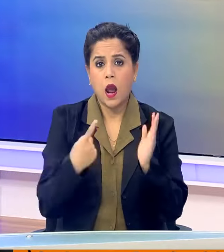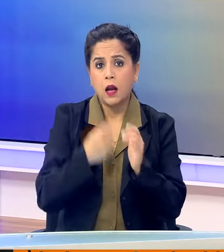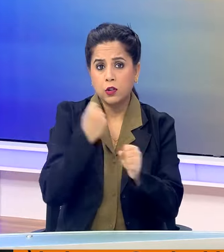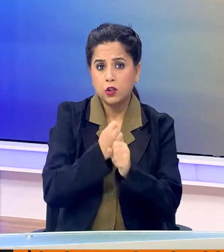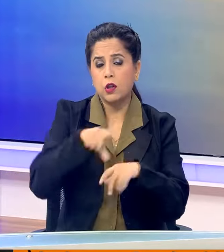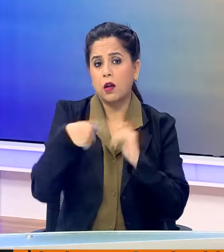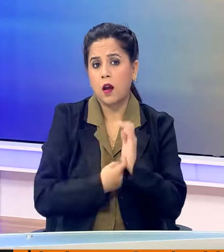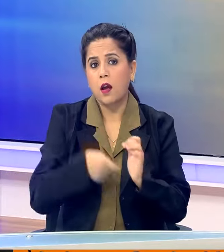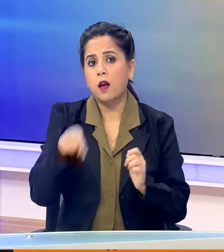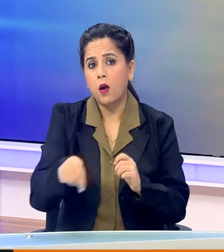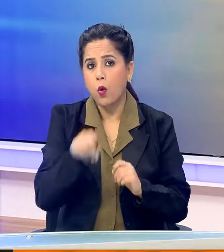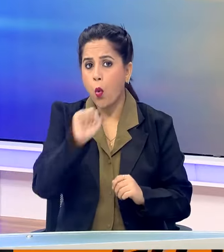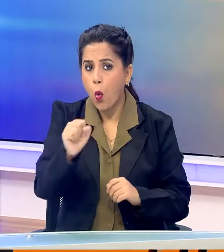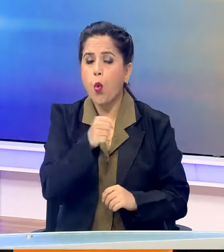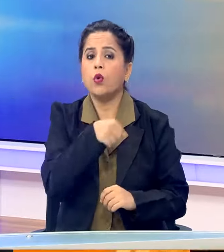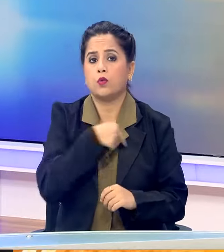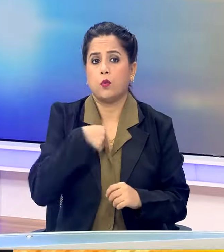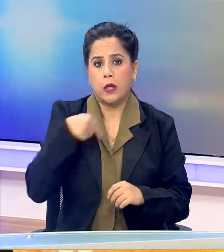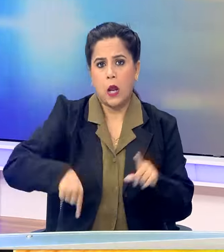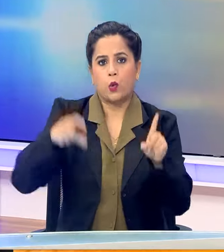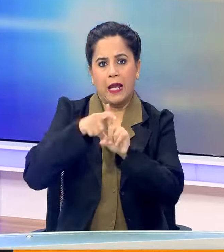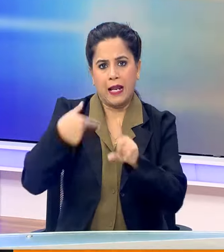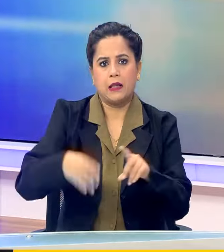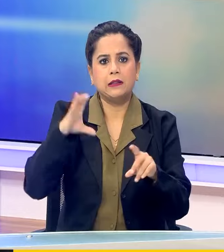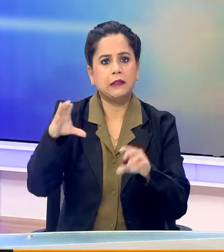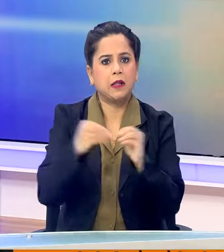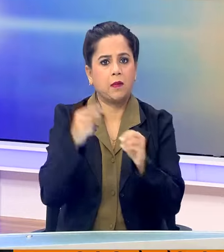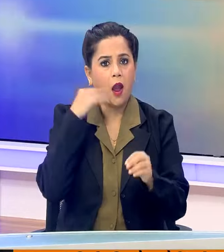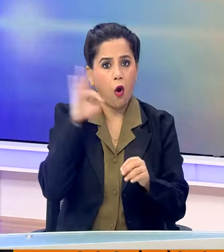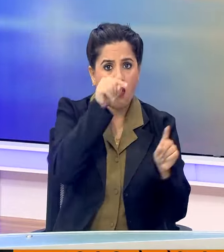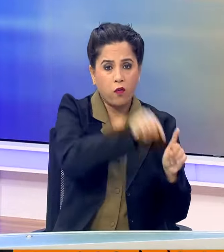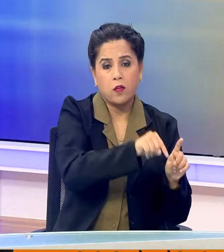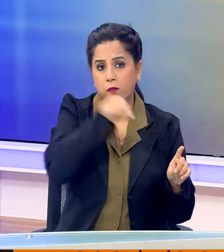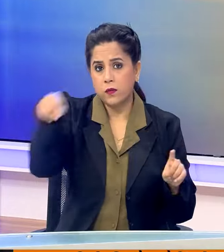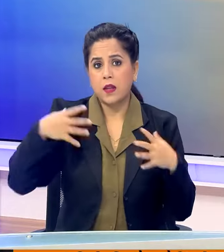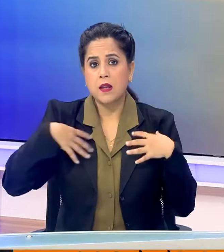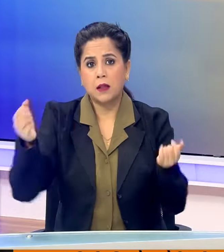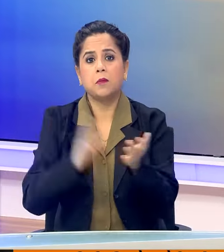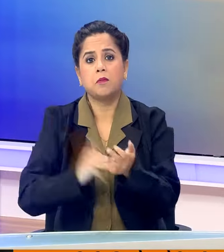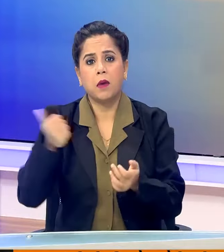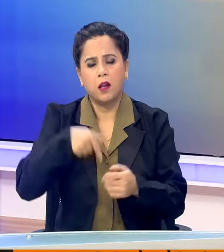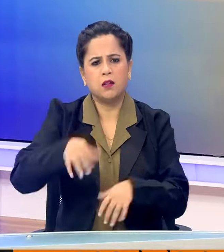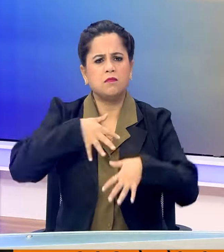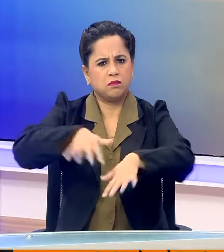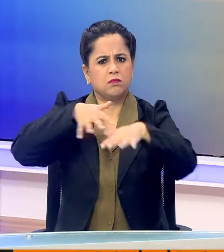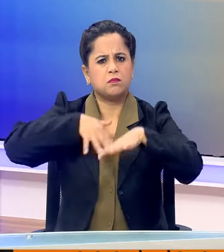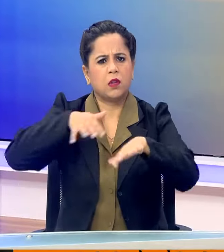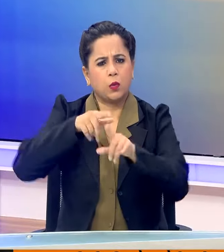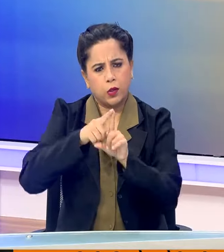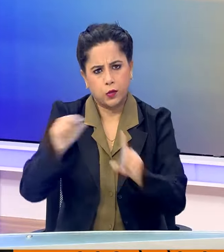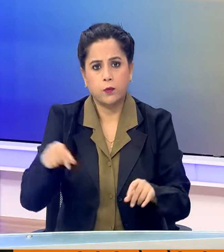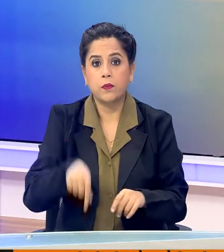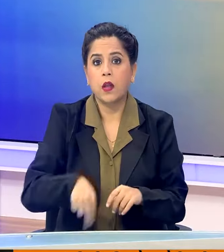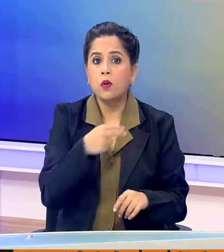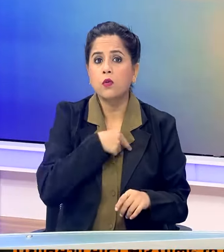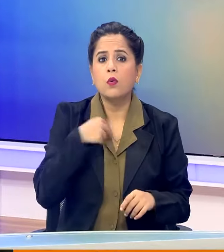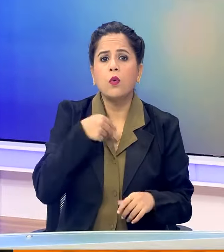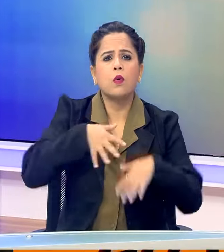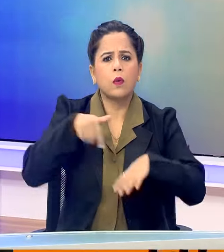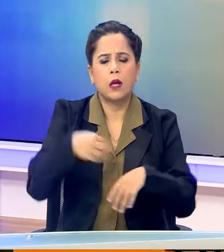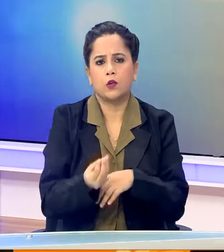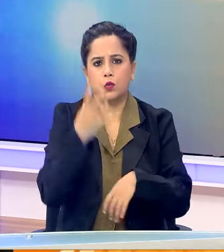करर अस्पताल के डॉक्टर नई दिल्ली में सीबीआई दफ्तर से लेकर स्वास्थ्य मंत्रालय तक मार्च निकालेंगे डॉक्टर यह मार्च